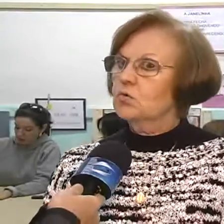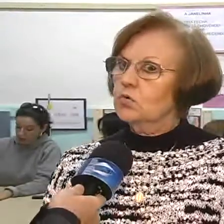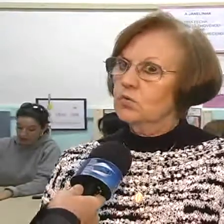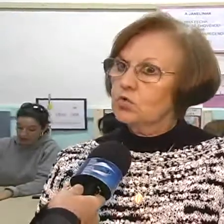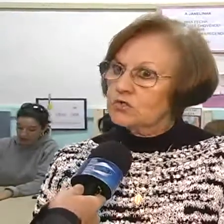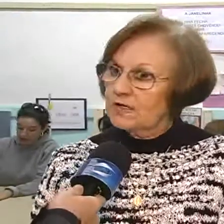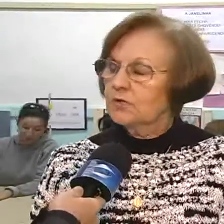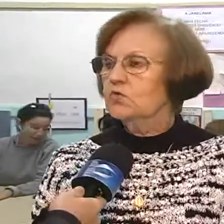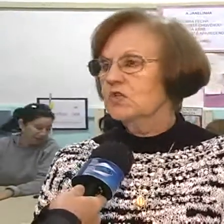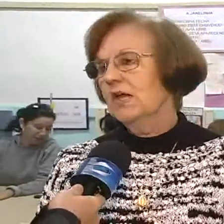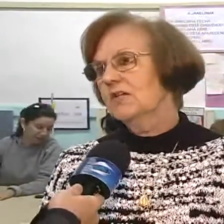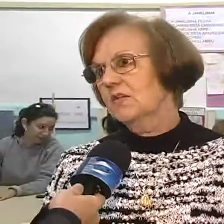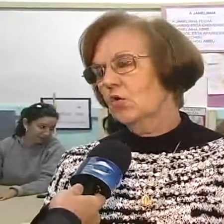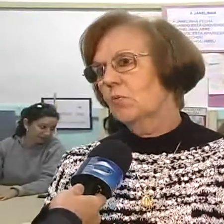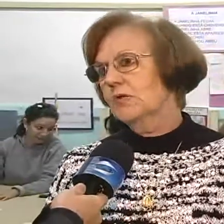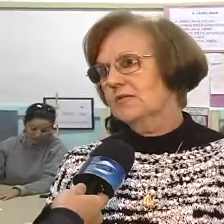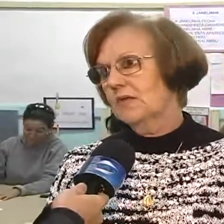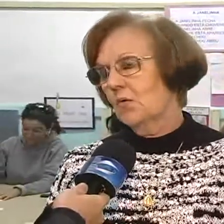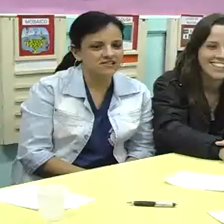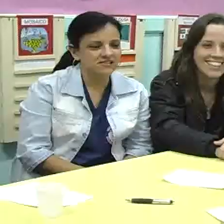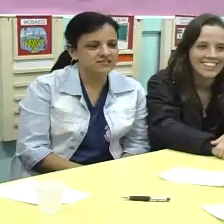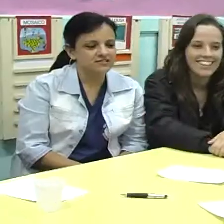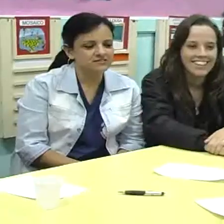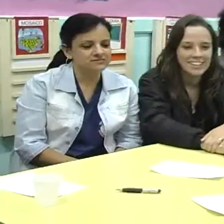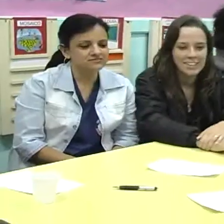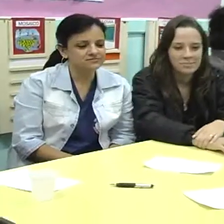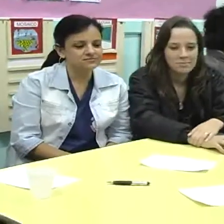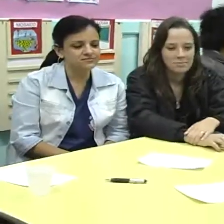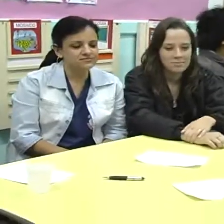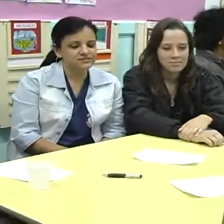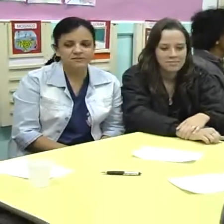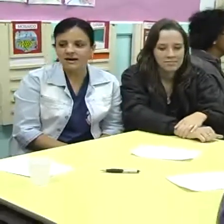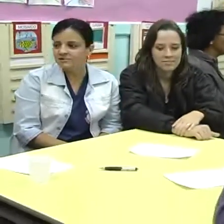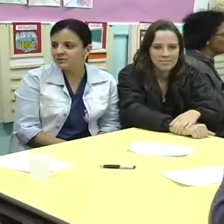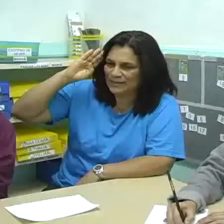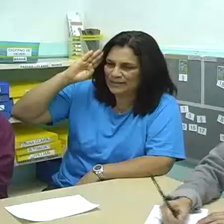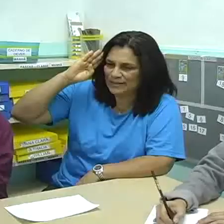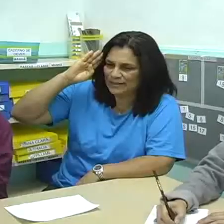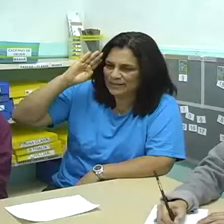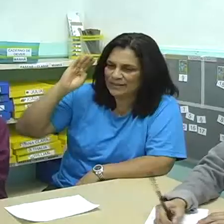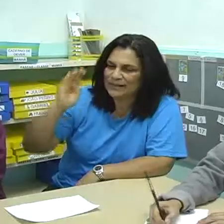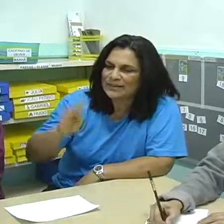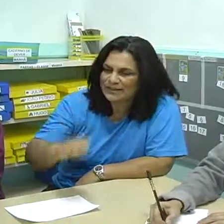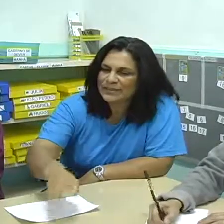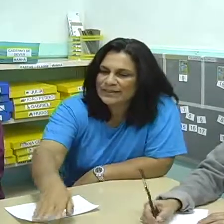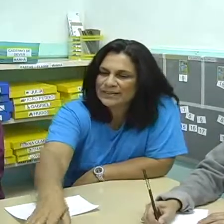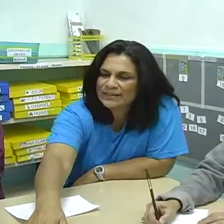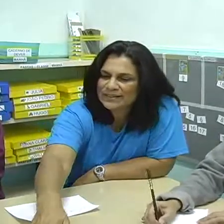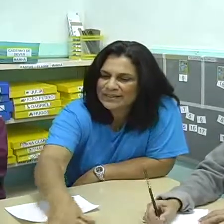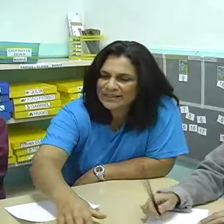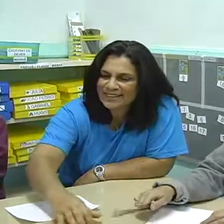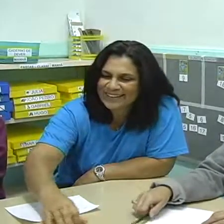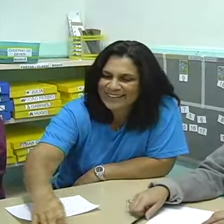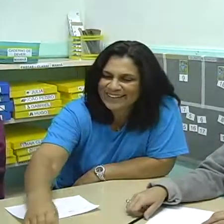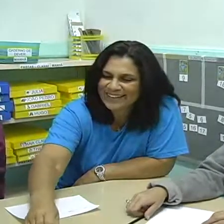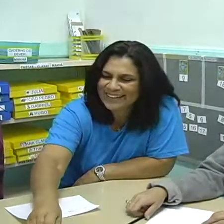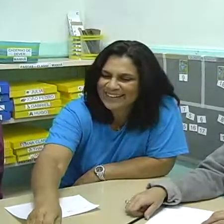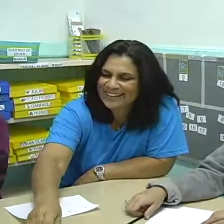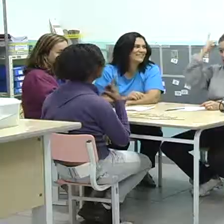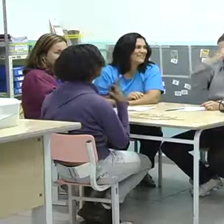cursando ciência da computação. Entre todos que participaram do curso, Maria Isabel é a que tem um grande desafio pela frente. Em